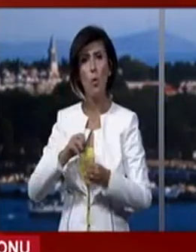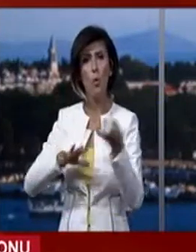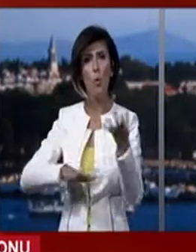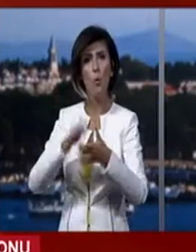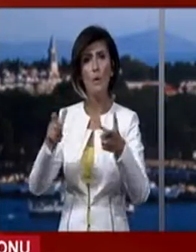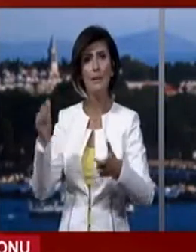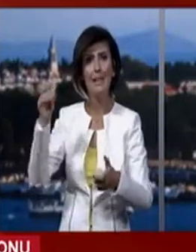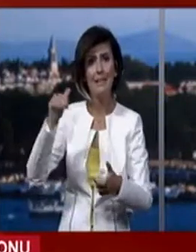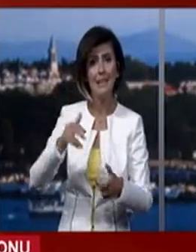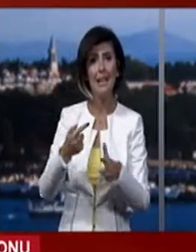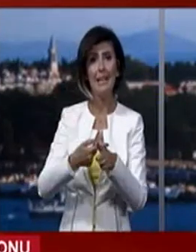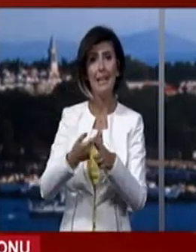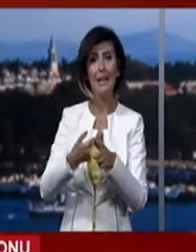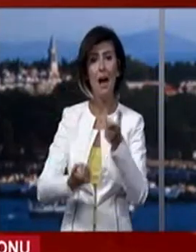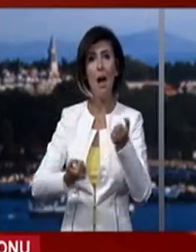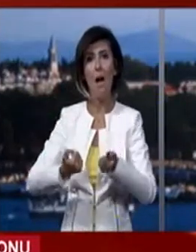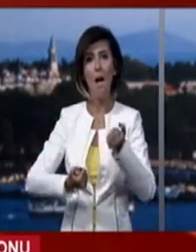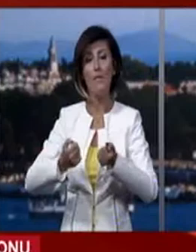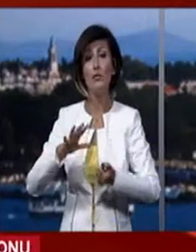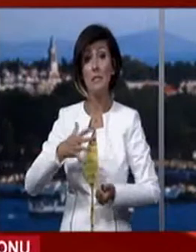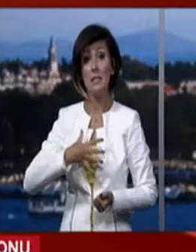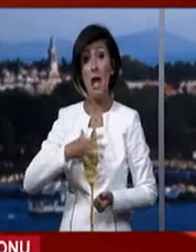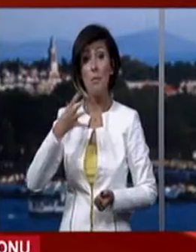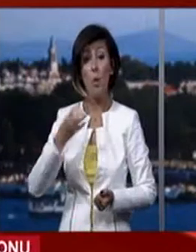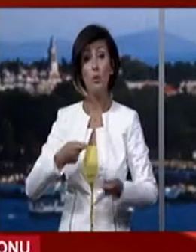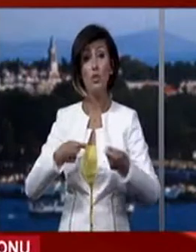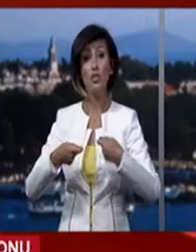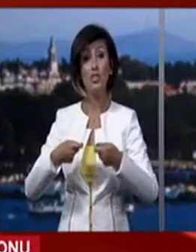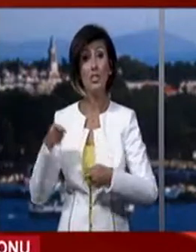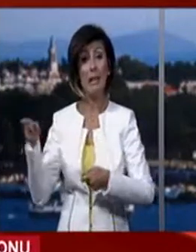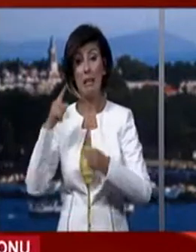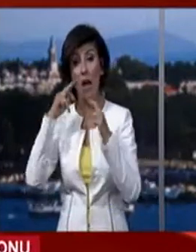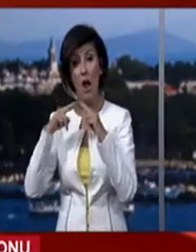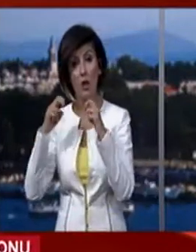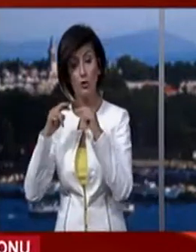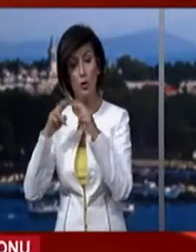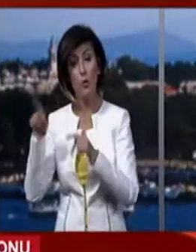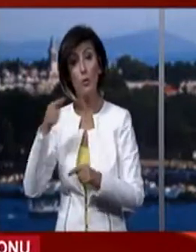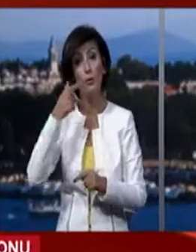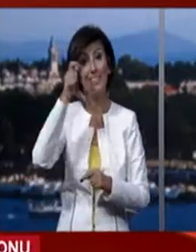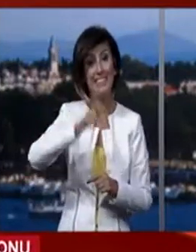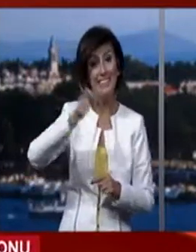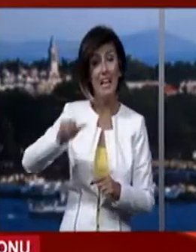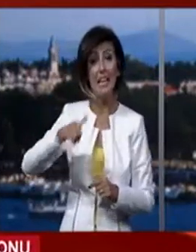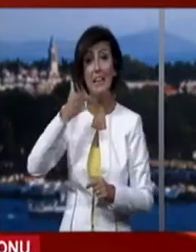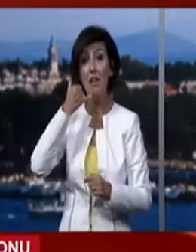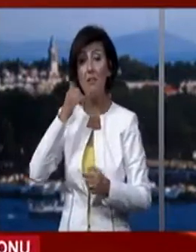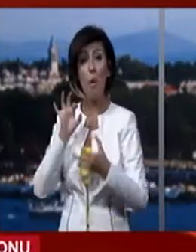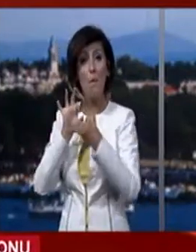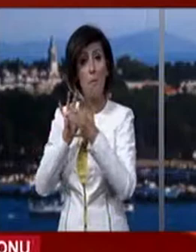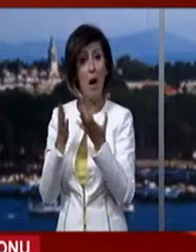geldikleri kiralık araç, kiralık aracın sahibi olduğu şirket araştırılıyor ve bu kişilerin yine telefon